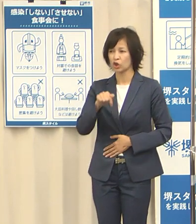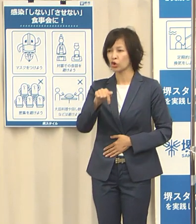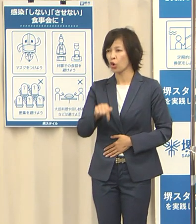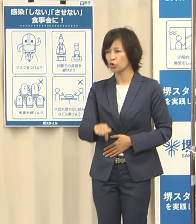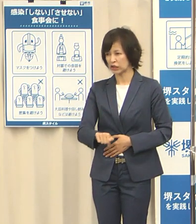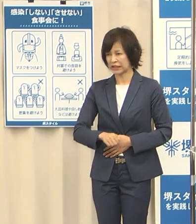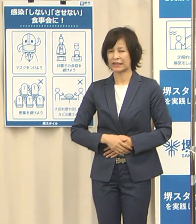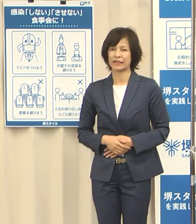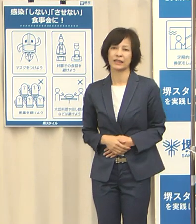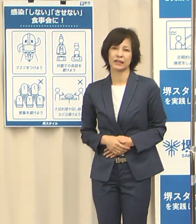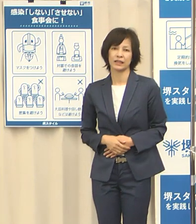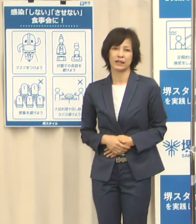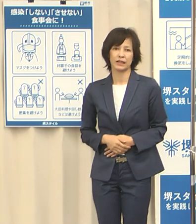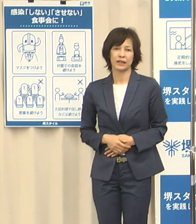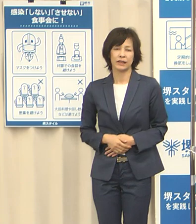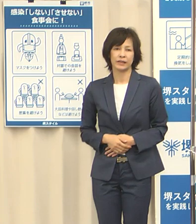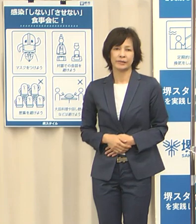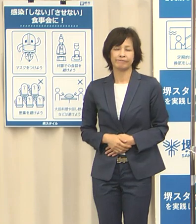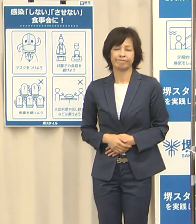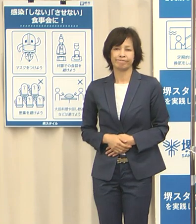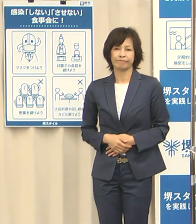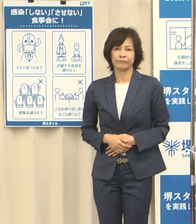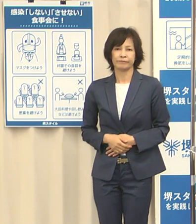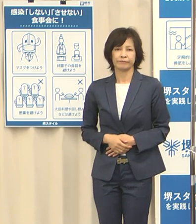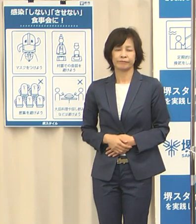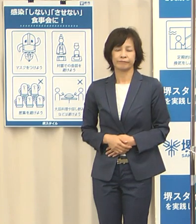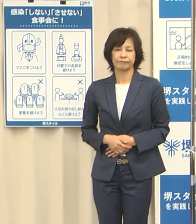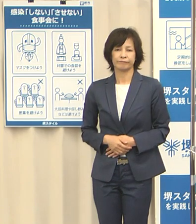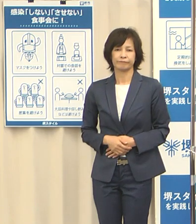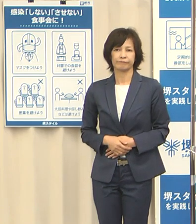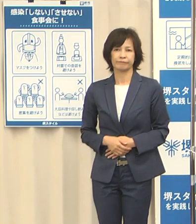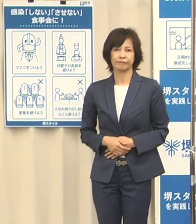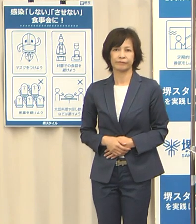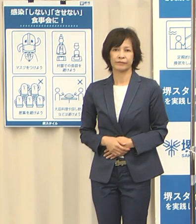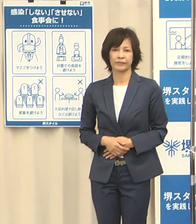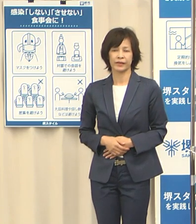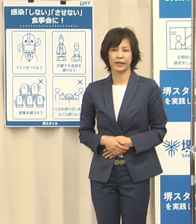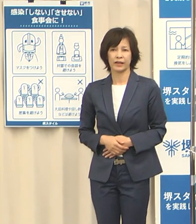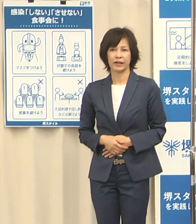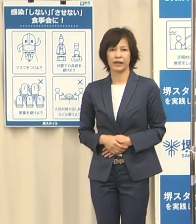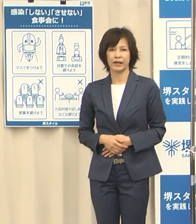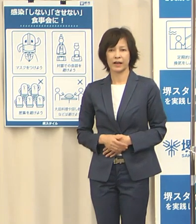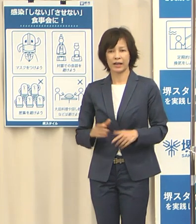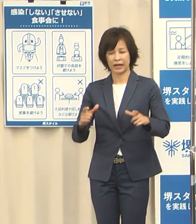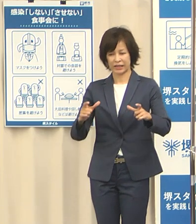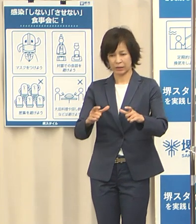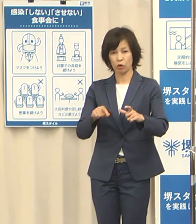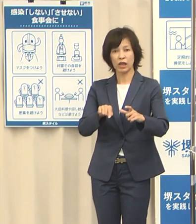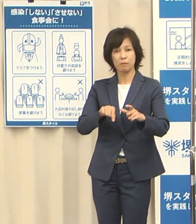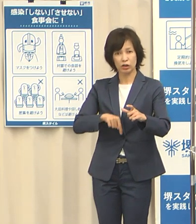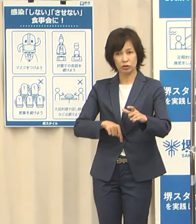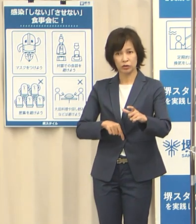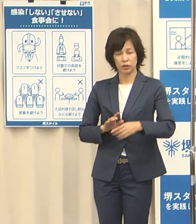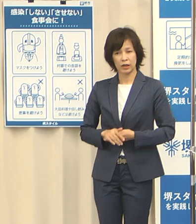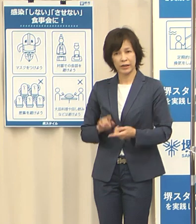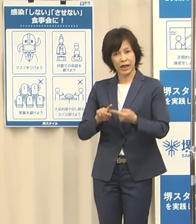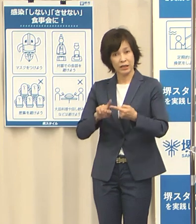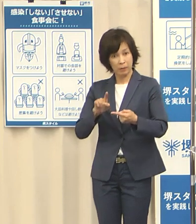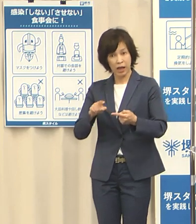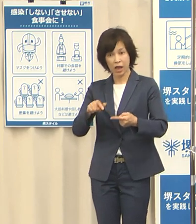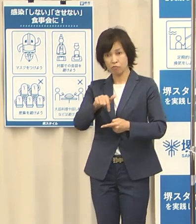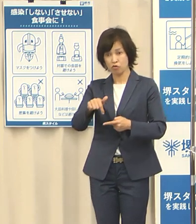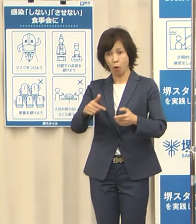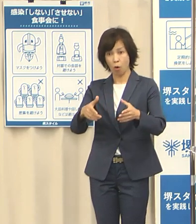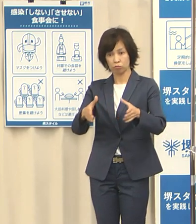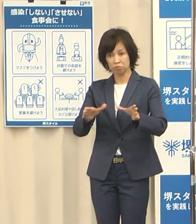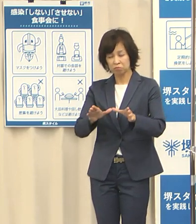で、今ちょっとかなり絞っています。それでなじまない部門というのをそのまま丸ごと外したりという